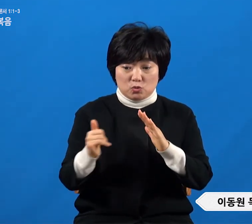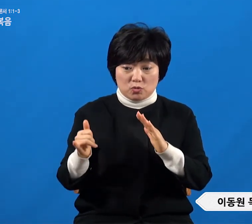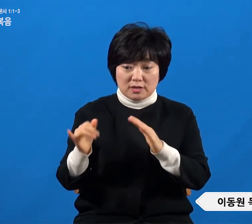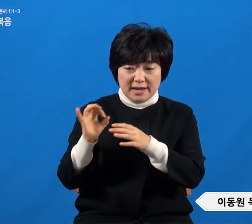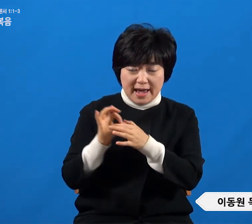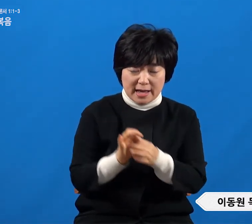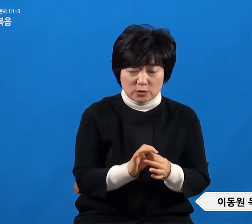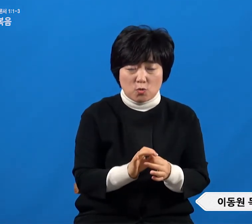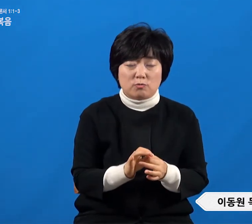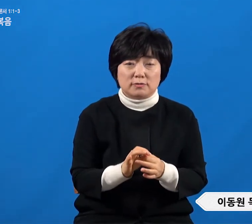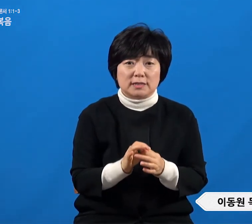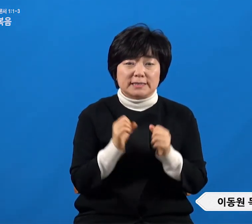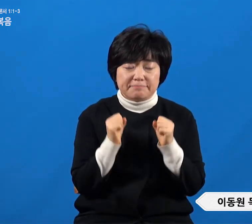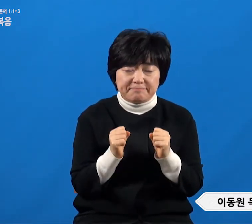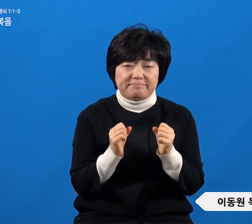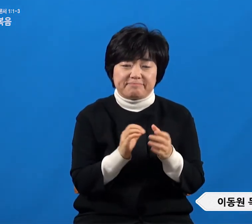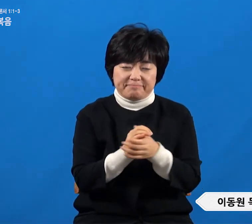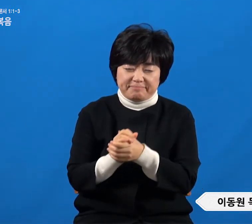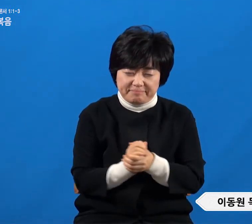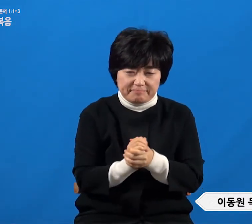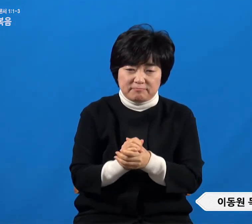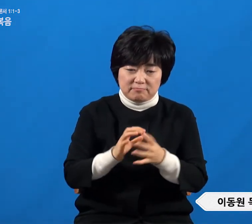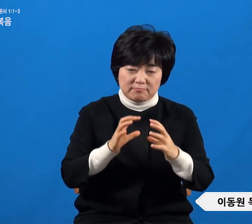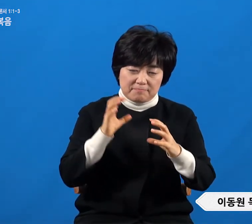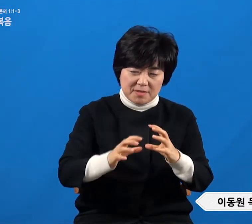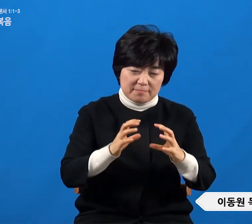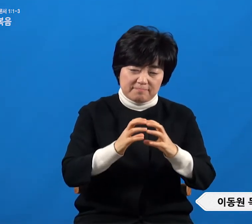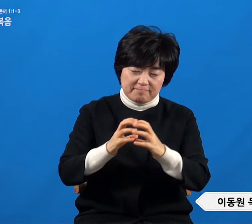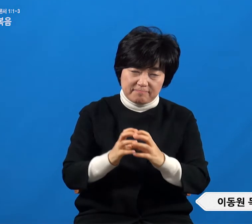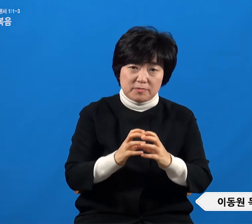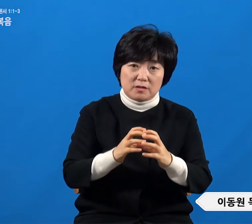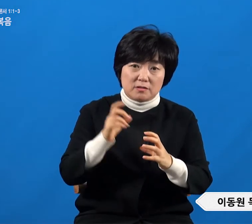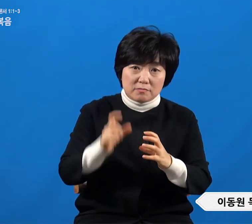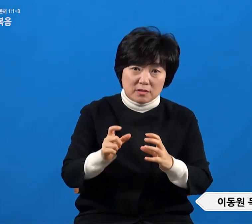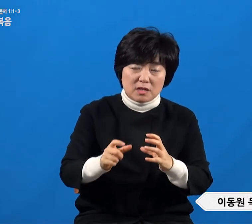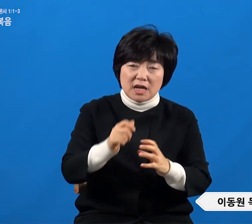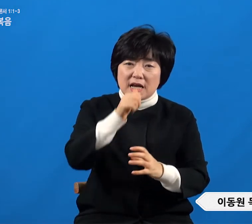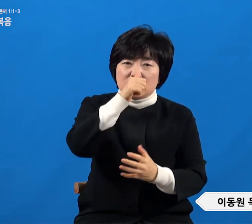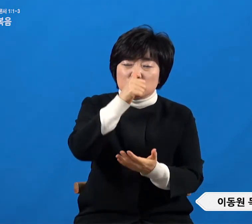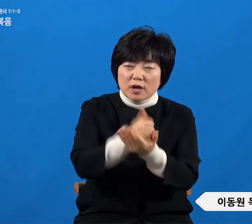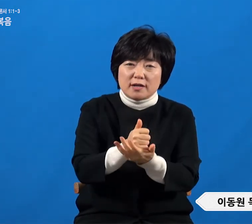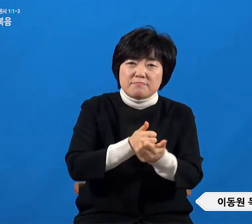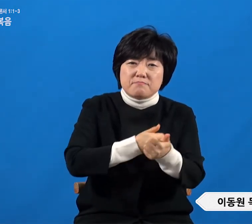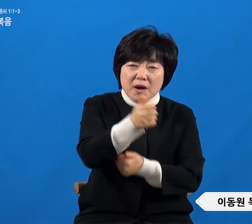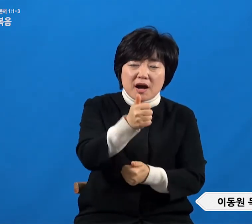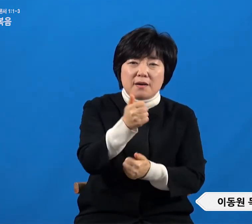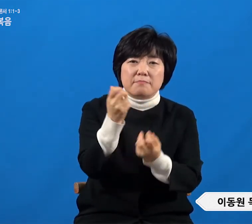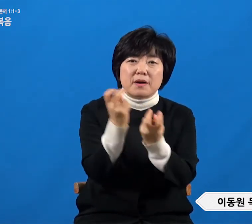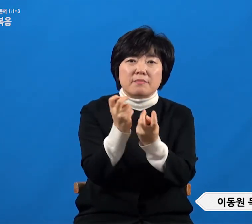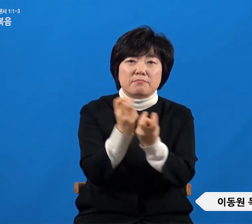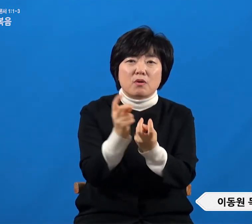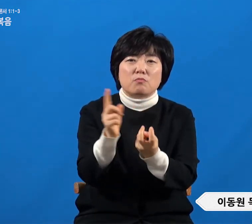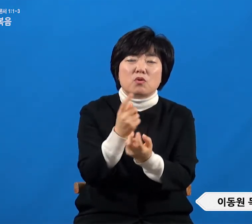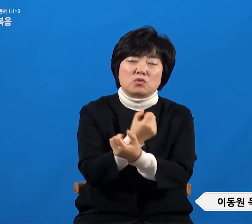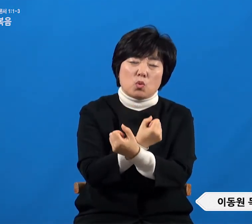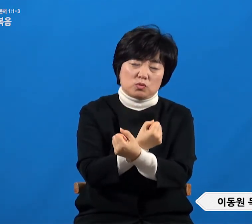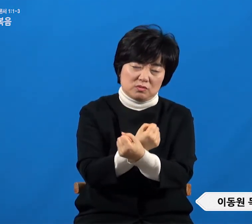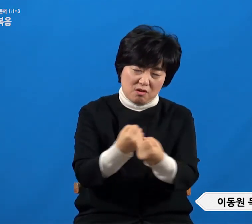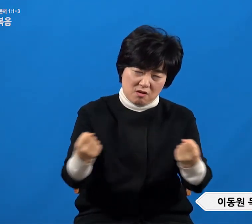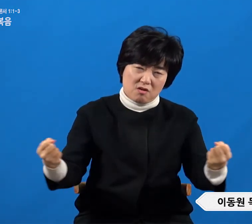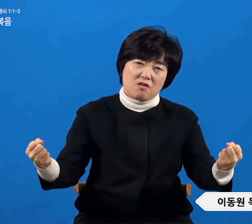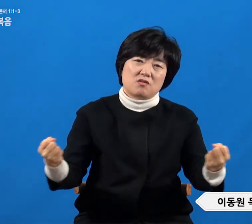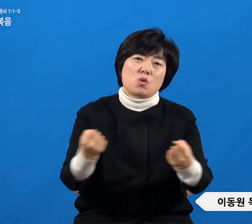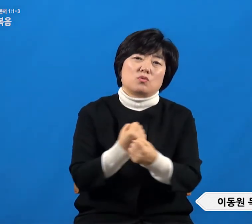계속 머물려면 우리가 반드시 배워야 할 레슨이 있습니다. 죄를 극복하는 유일한 처방, 그것은 용서밖에 없어요.